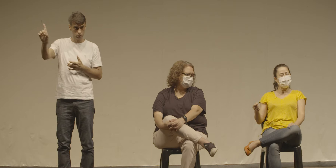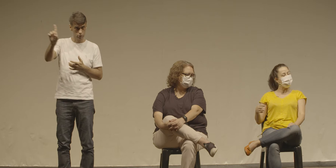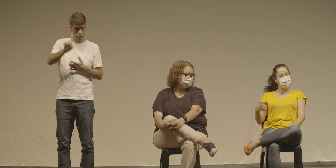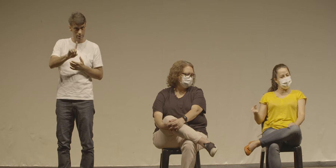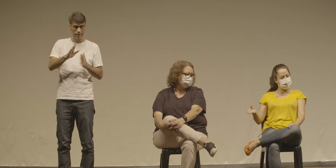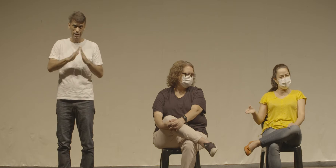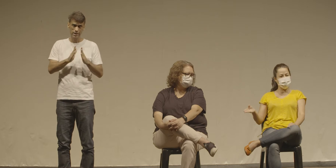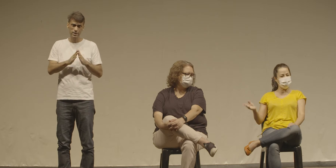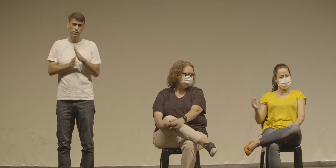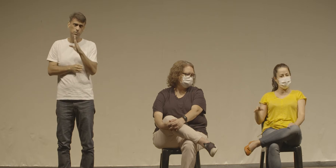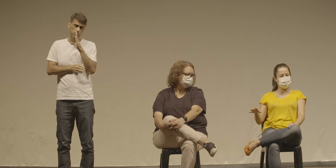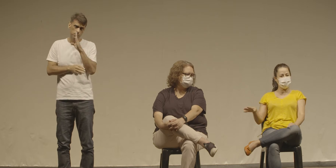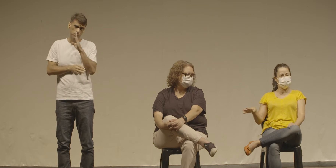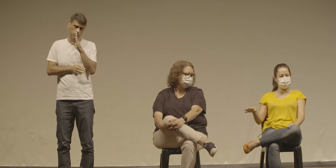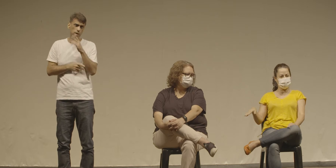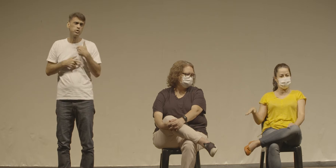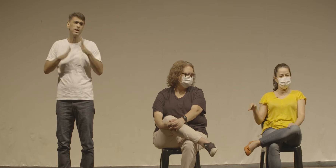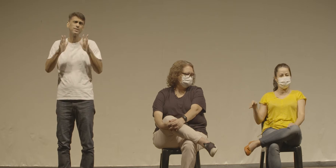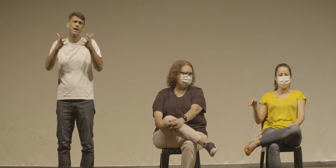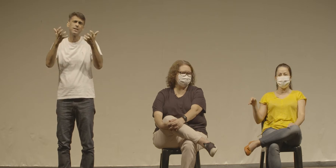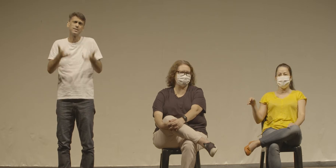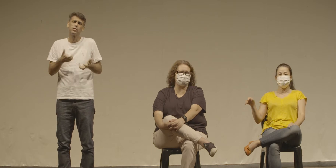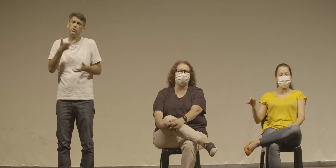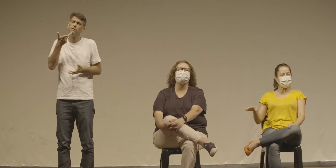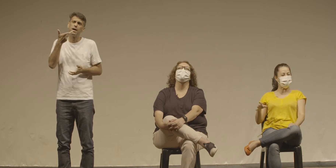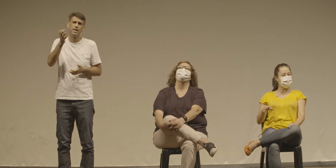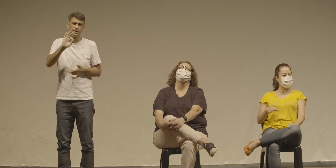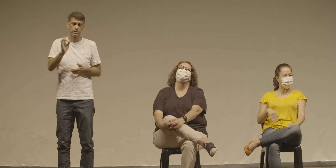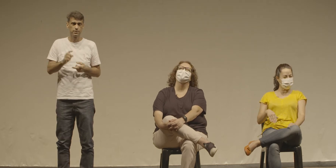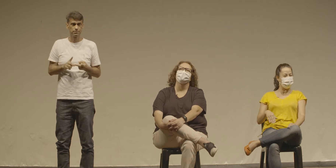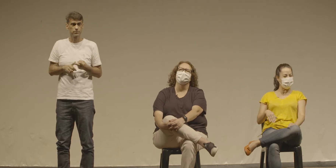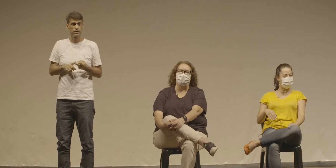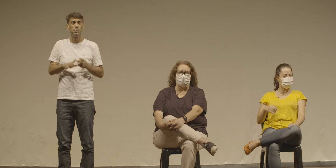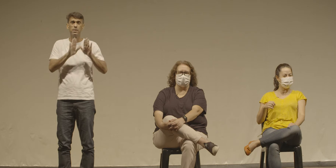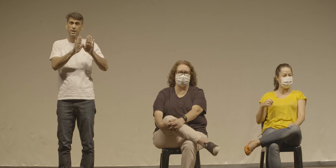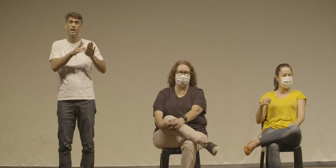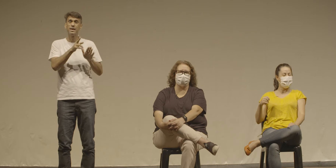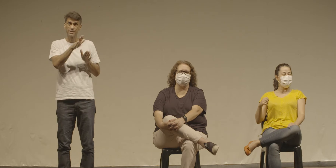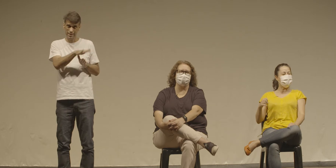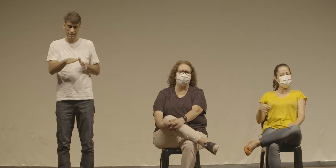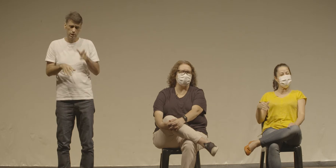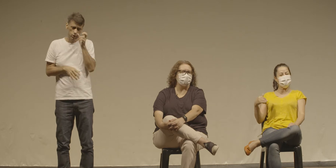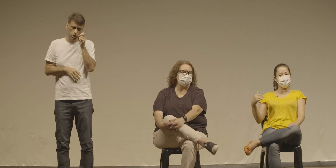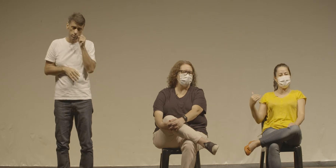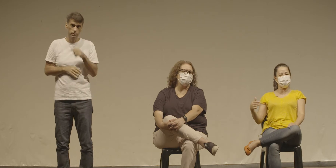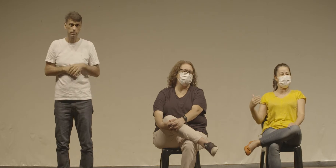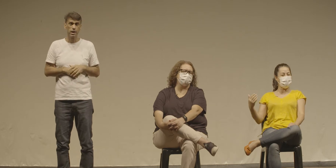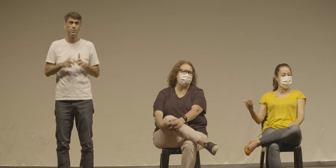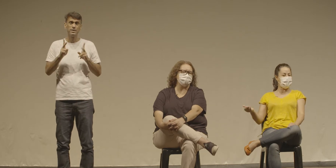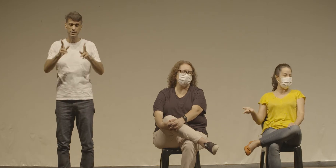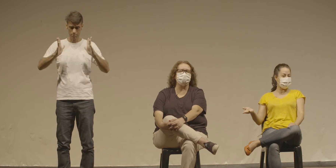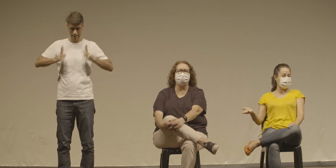favor, fique em silêncio, ele já está cansado bastante. Mantenha as crianças dormindo, esteja sempre